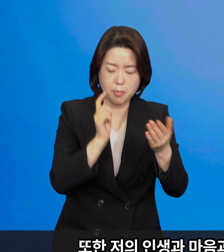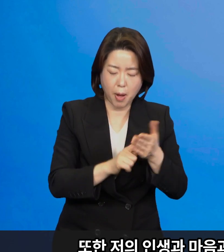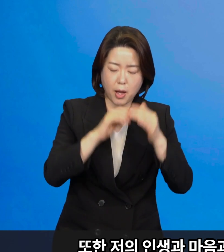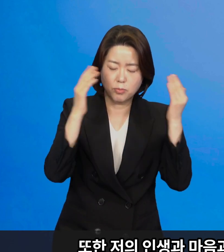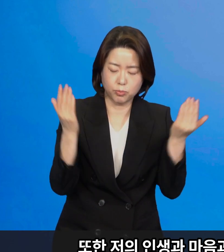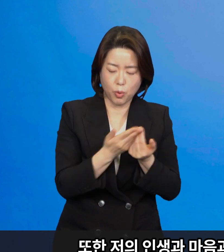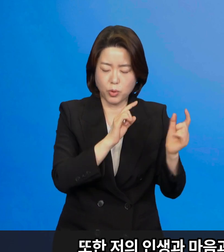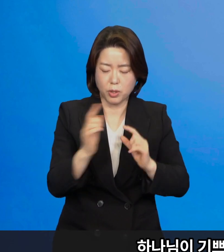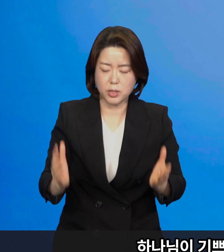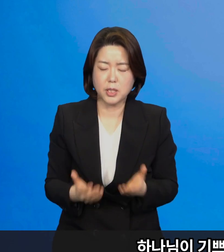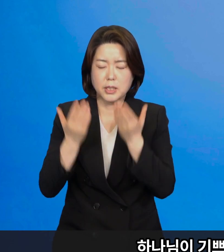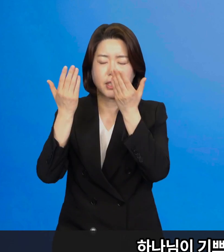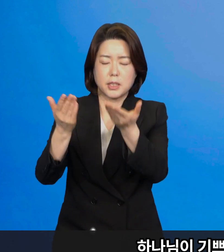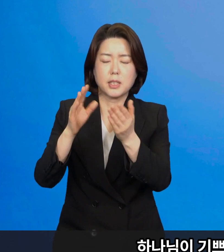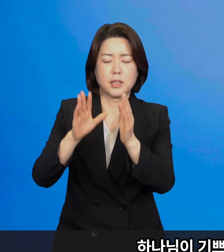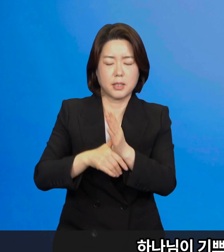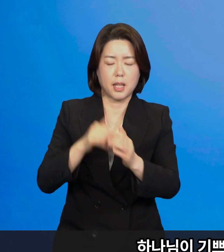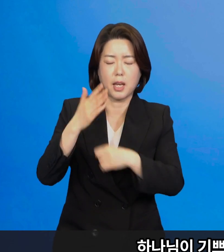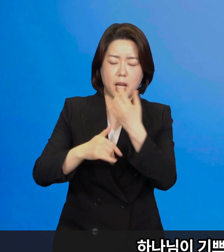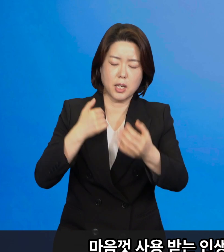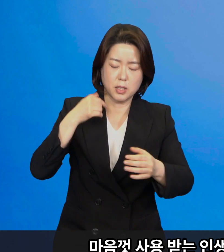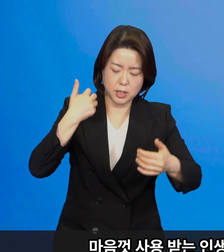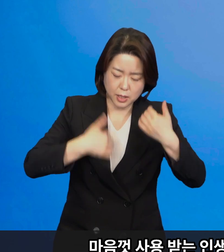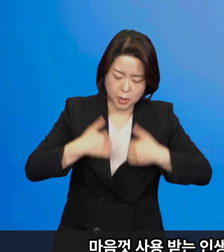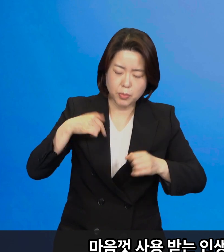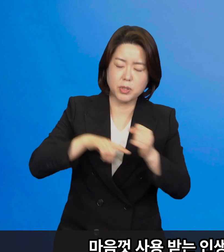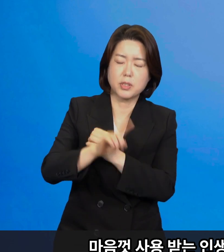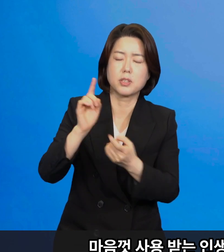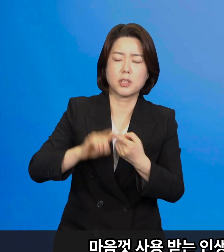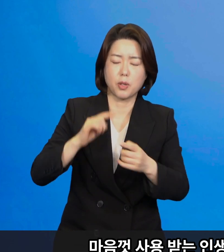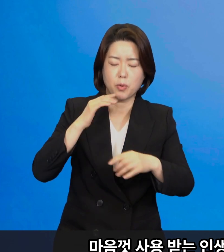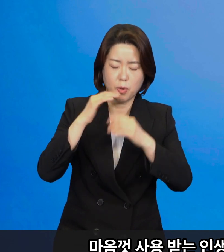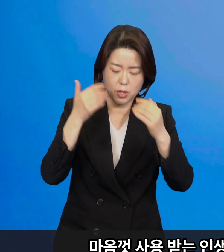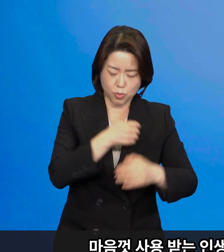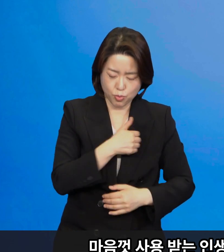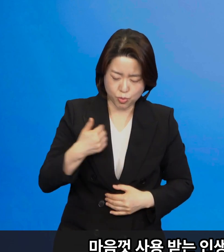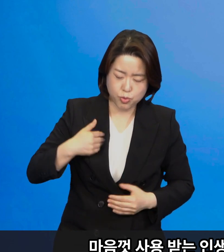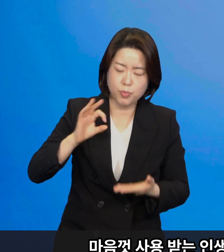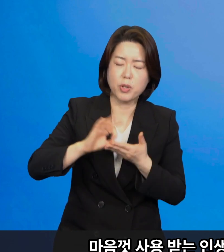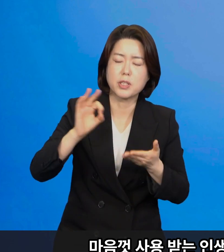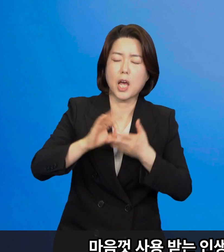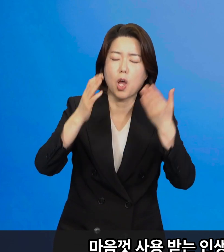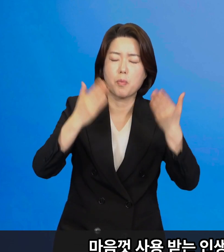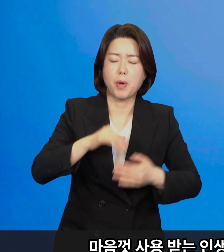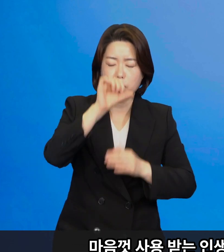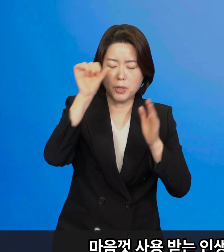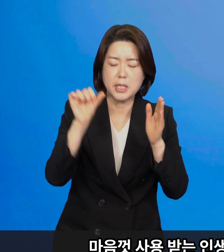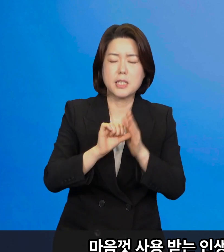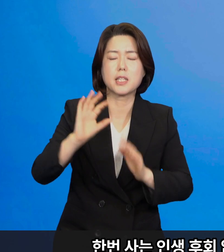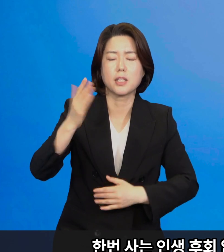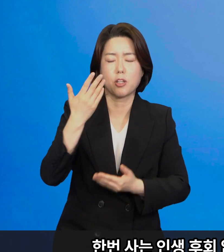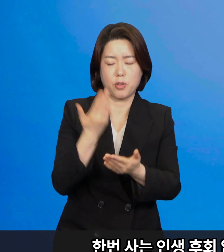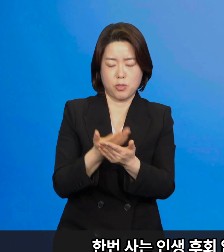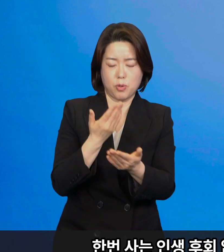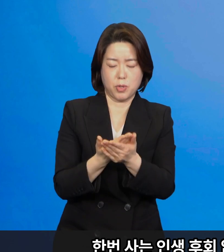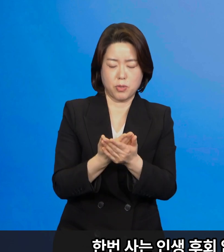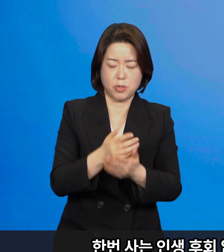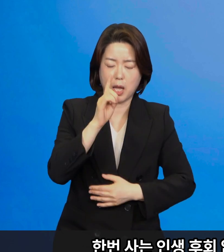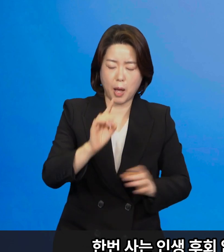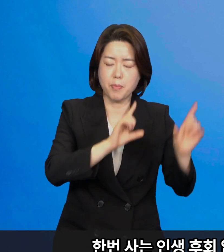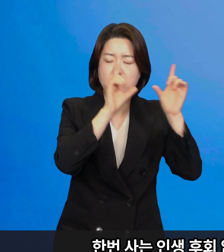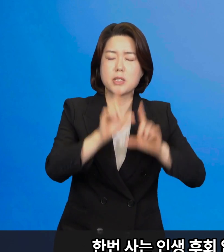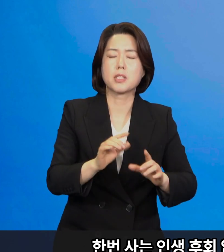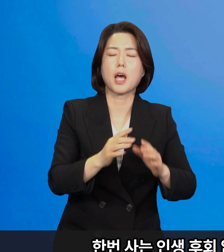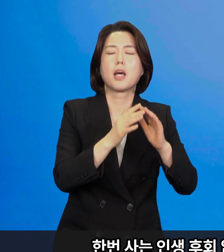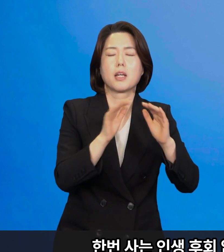모든 것을 드릴 때에 하나님의 깊으신 뜻을 위하여서 마음껏 사용받는 인생이 되게 하여 주시옵소서. 한 번 사는